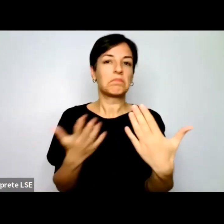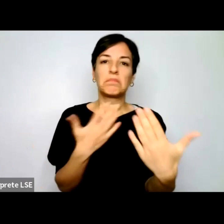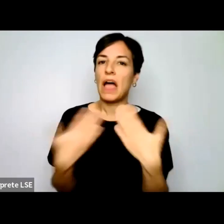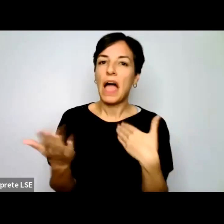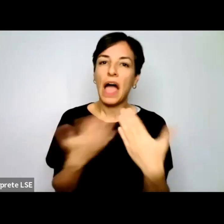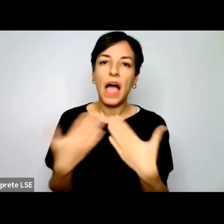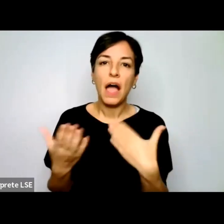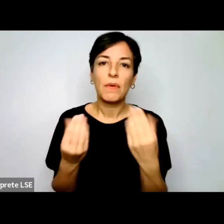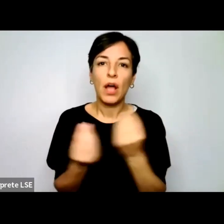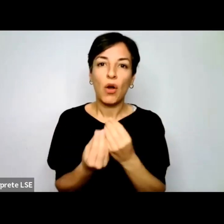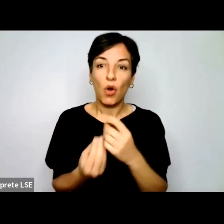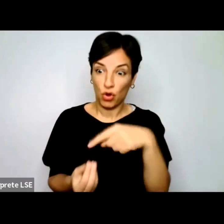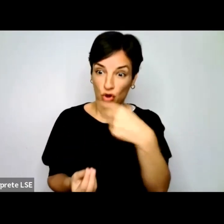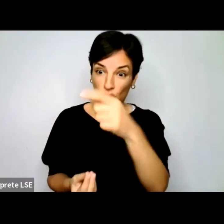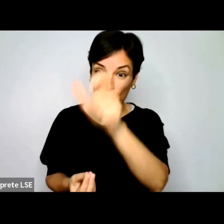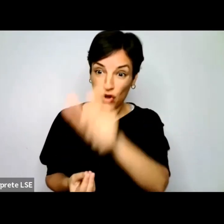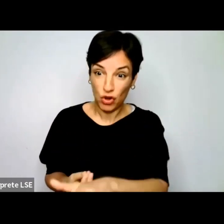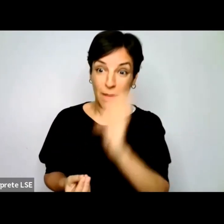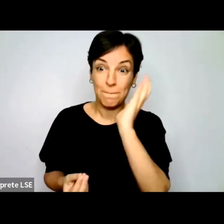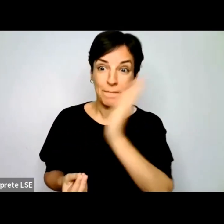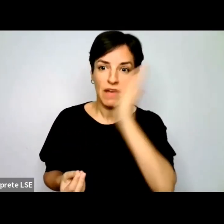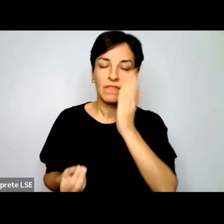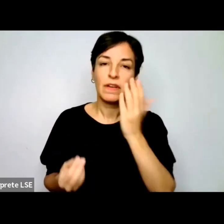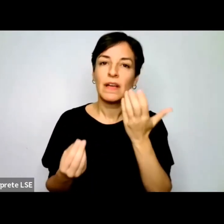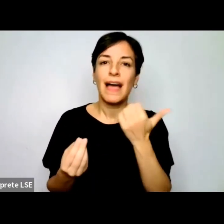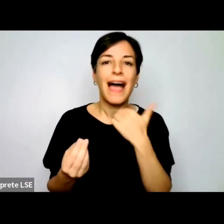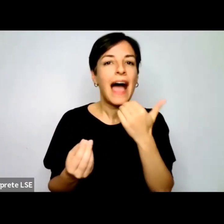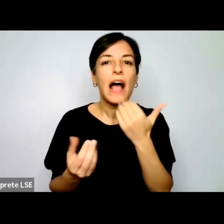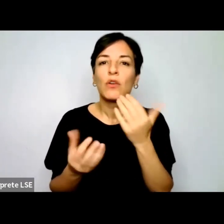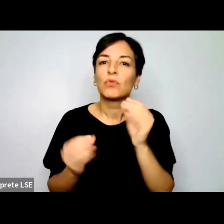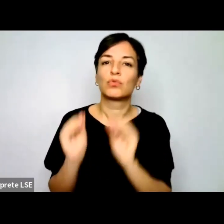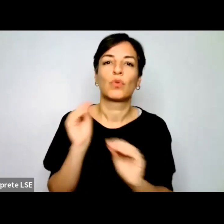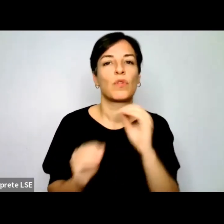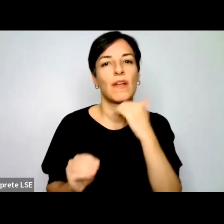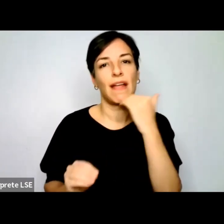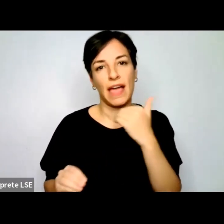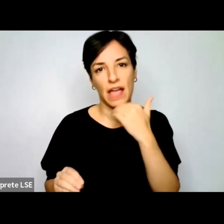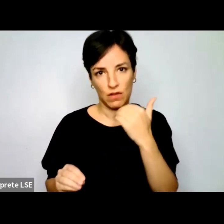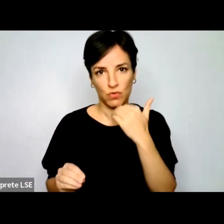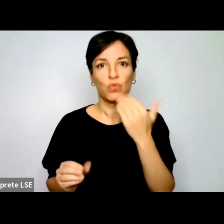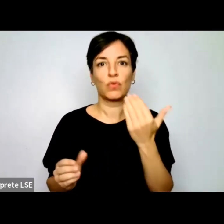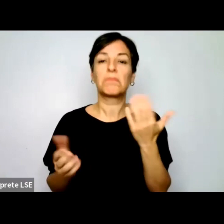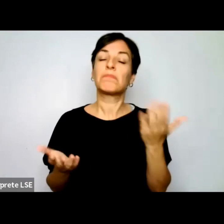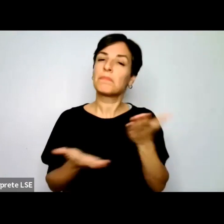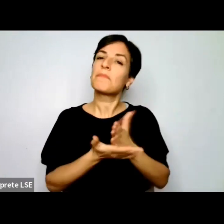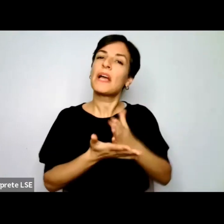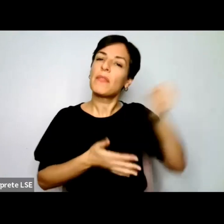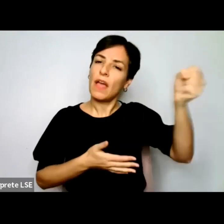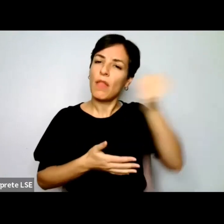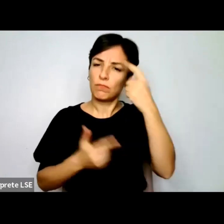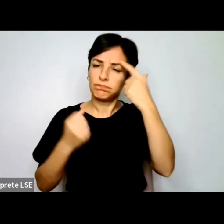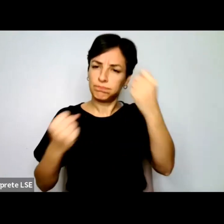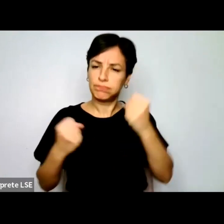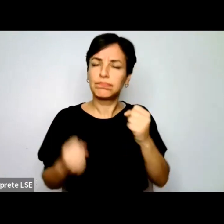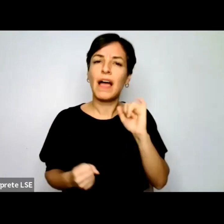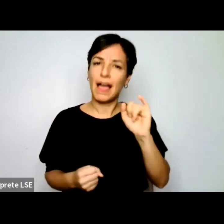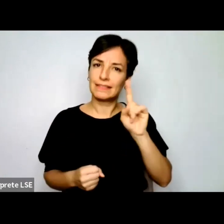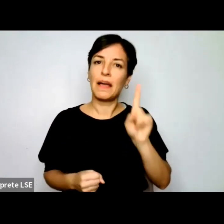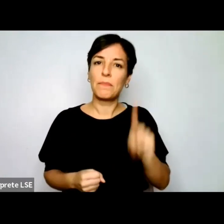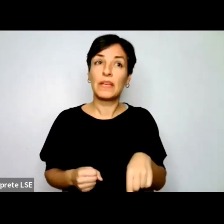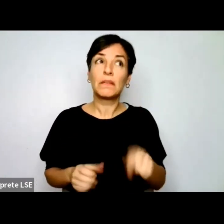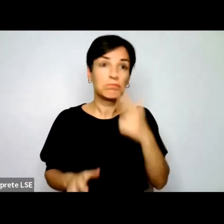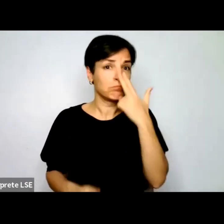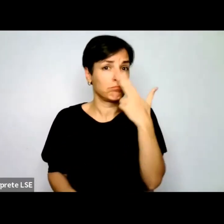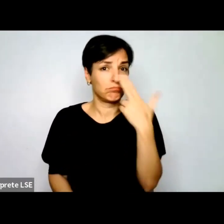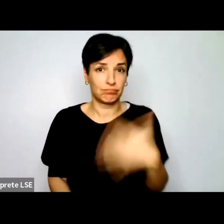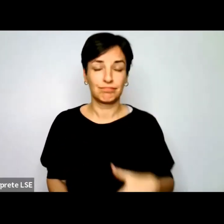con la otra parte, pues resolver algo, ¿no? En este sentido. Para ello, pues hay mediadores también especializados en este tema y es muy